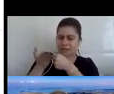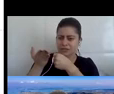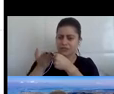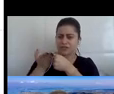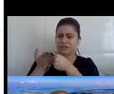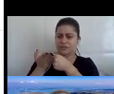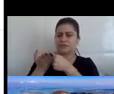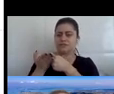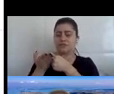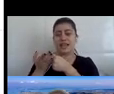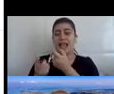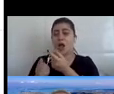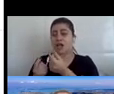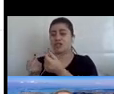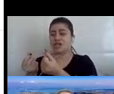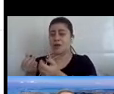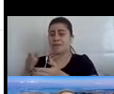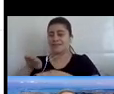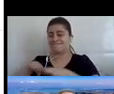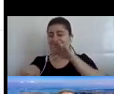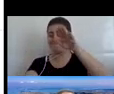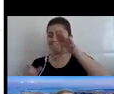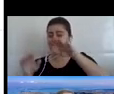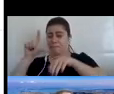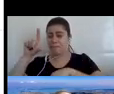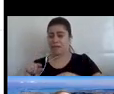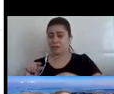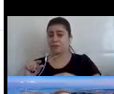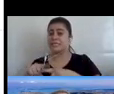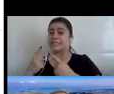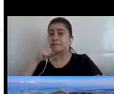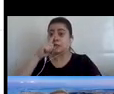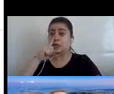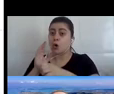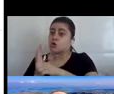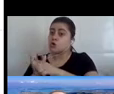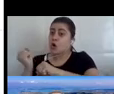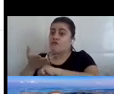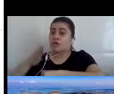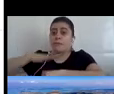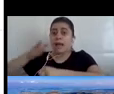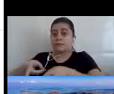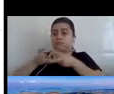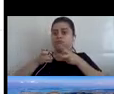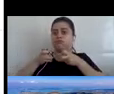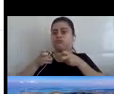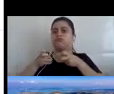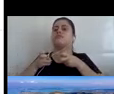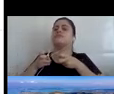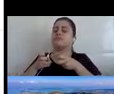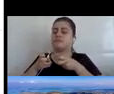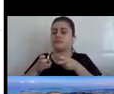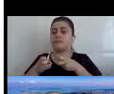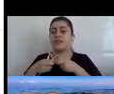mais desigual e um risco de COVID médio alto. E isso compromete muito os